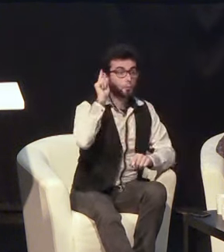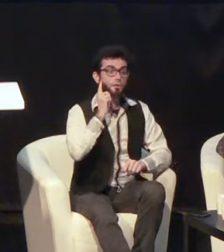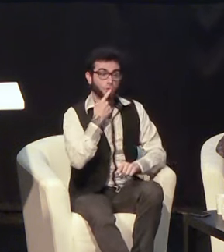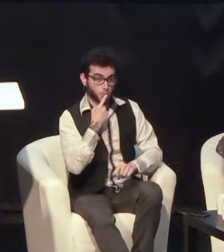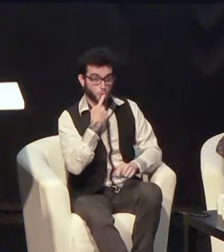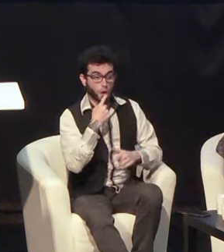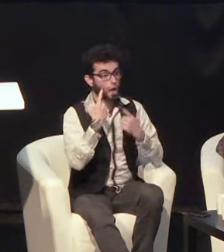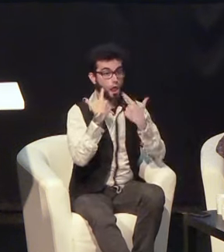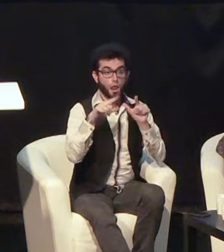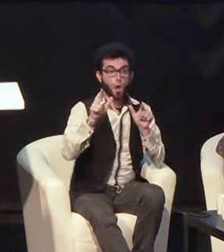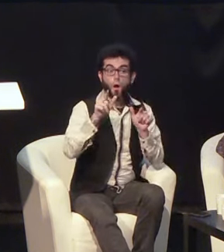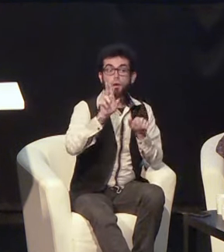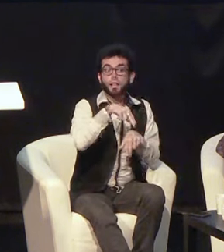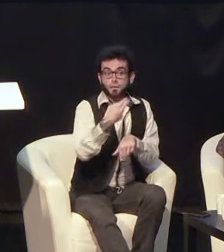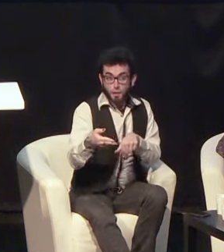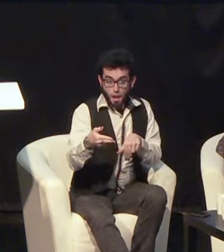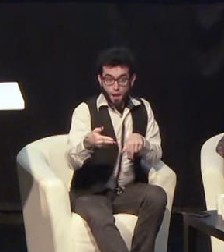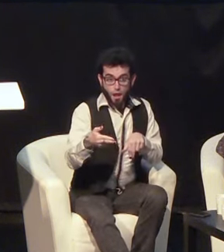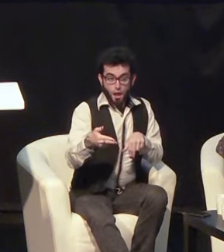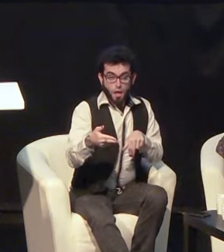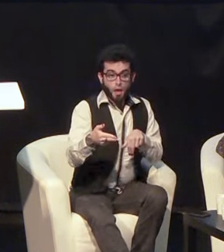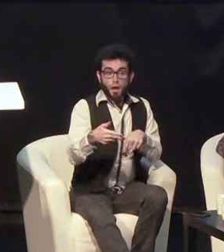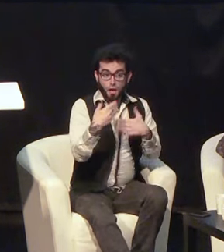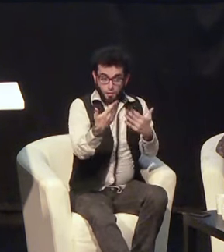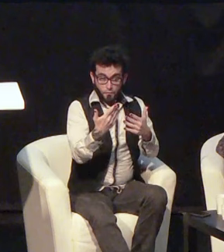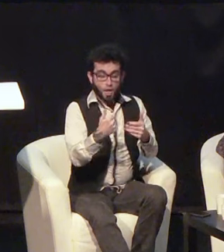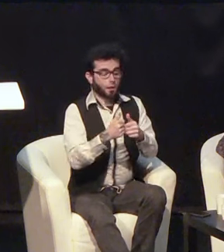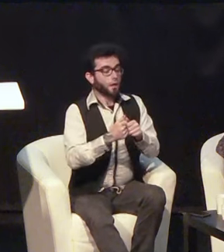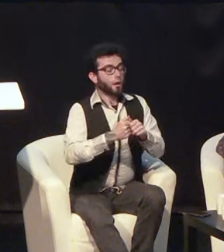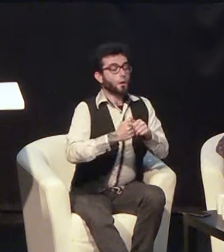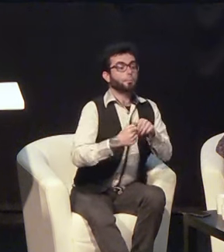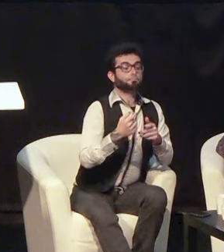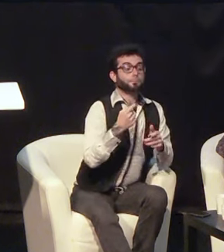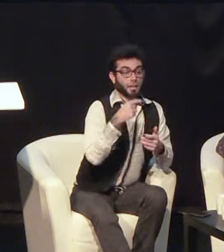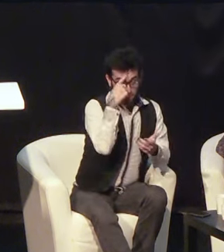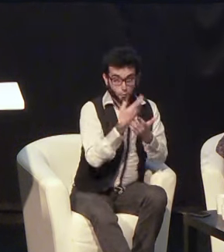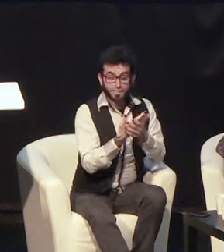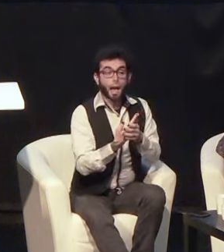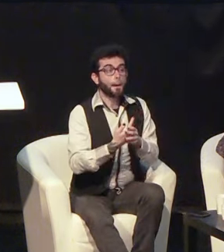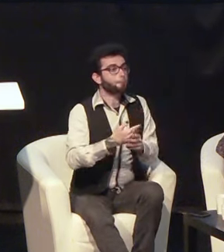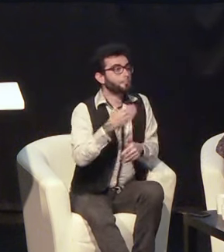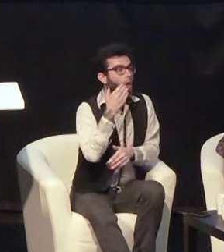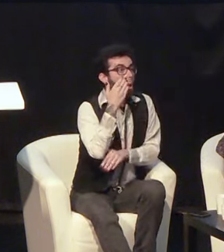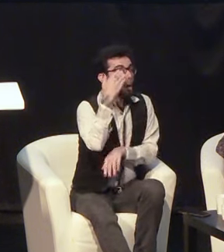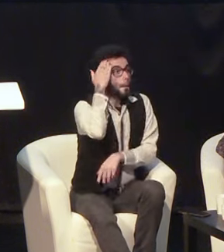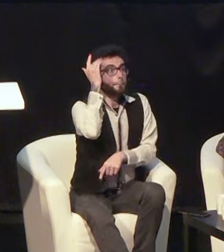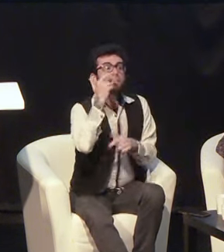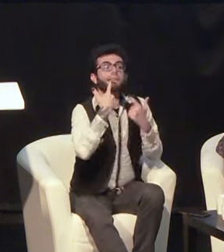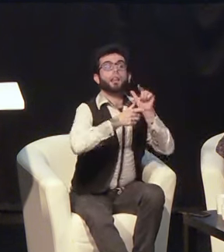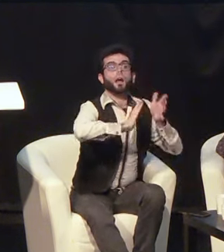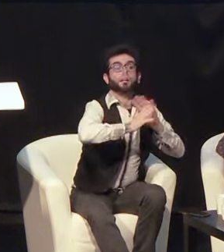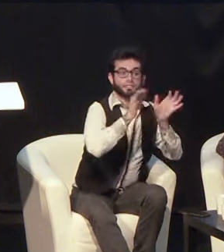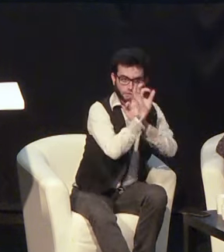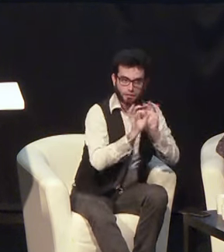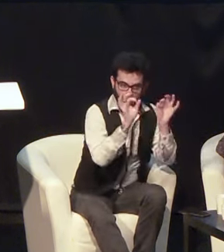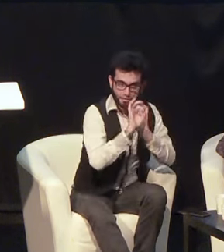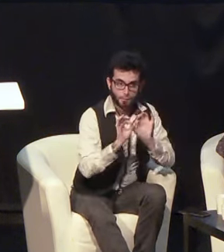Donc, la langue des signes, pour les sourds, c'est une langue naturelle. C'est une langue naturelle, et donc c'est pour ça que